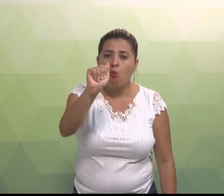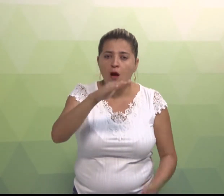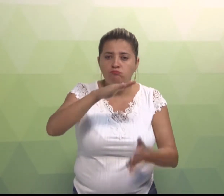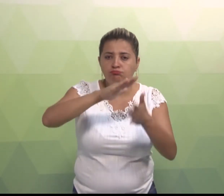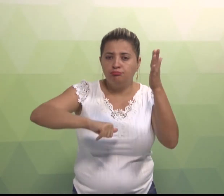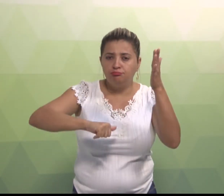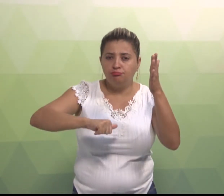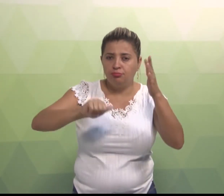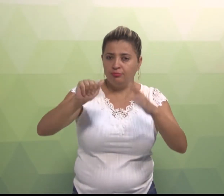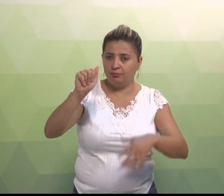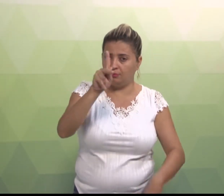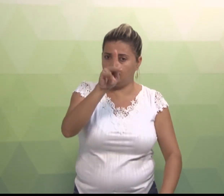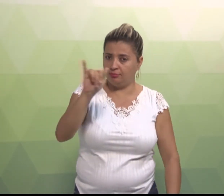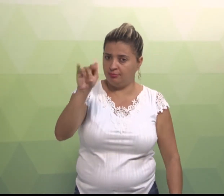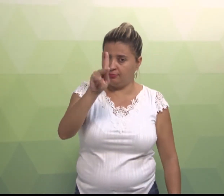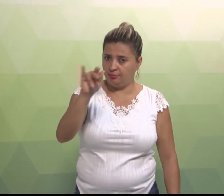Parece que retiramos o A, perceberam?